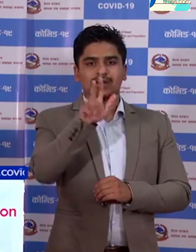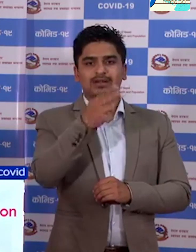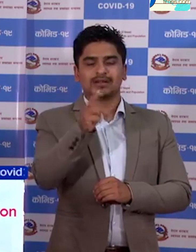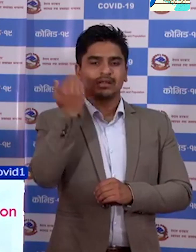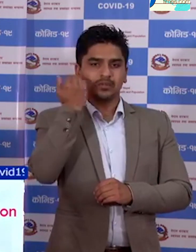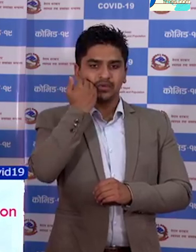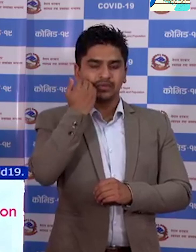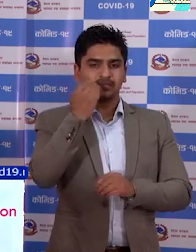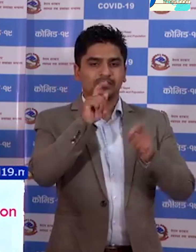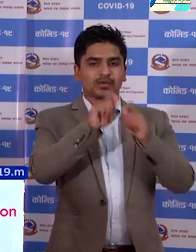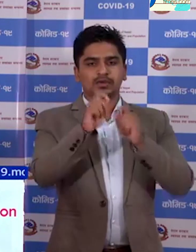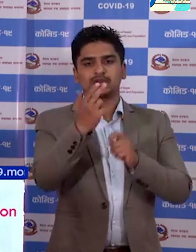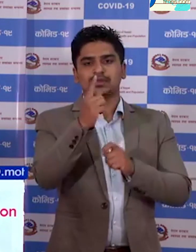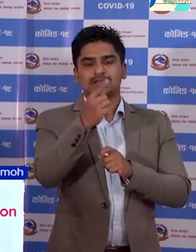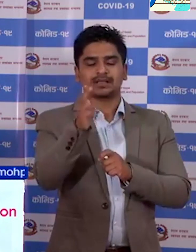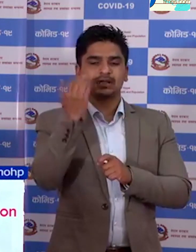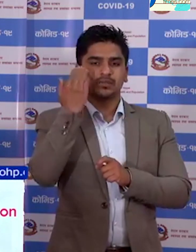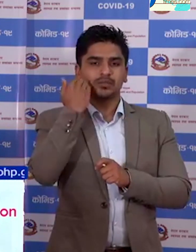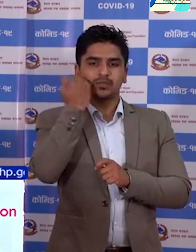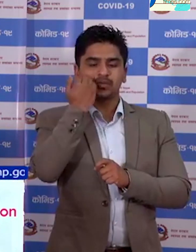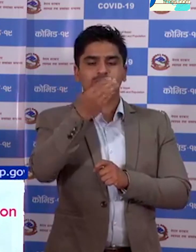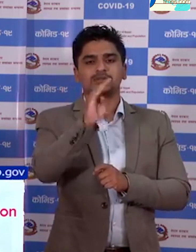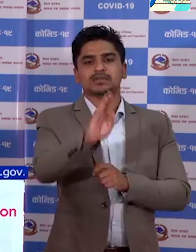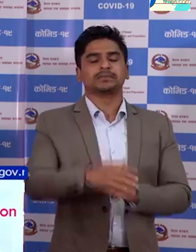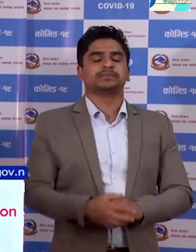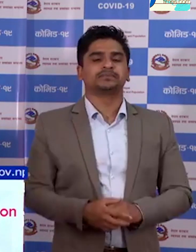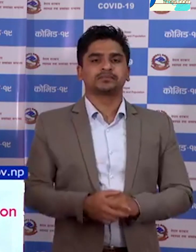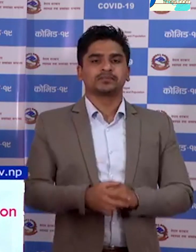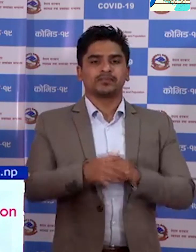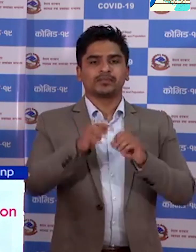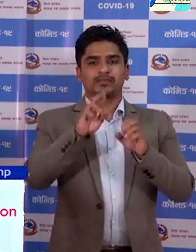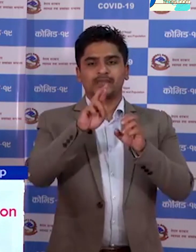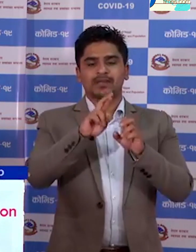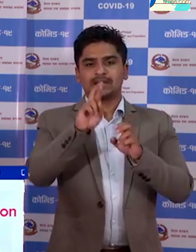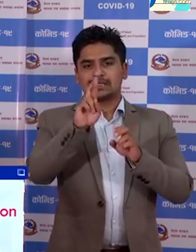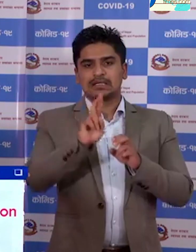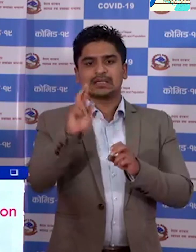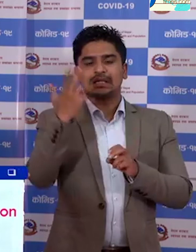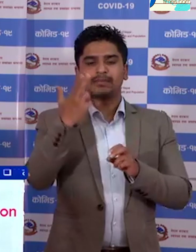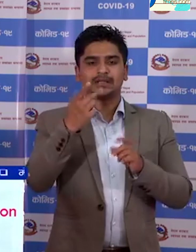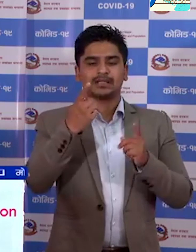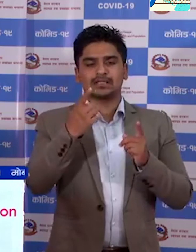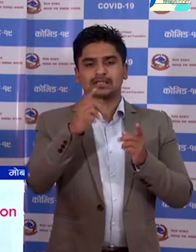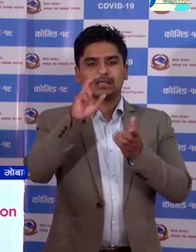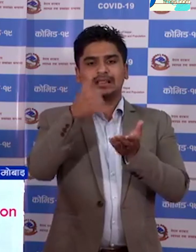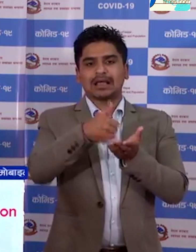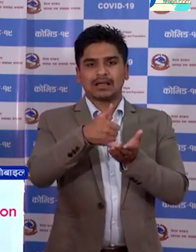पुरुष, सर्लाहीको 1 जना पुरुष हुनुहुन्छ। राति स्वास्थ्य विज्ञान प्रतिष्ठान